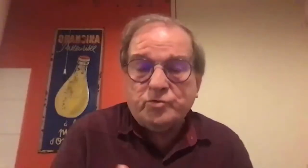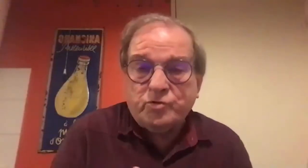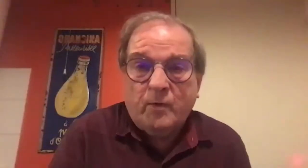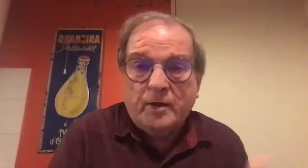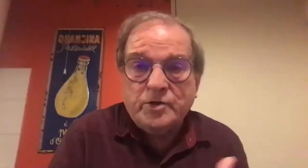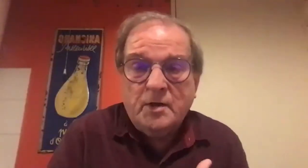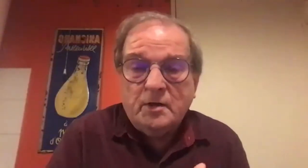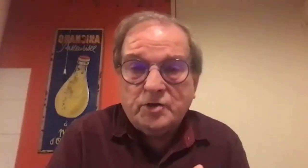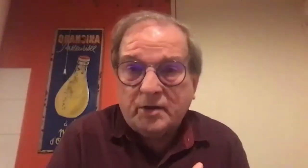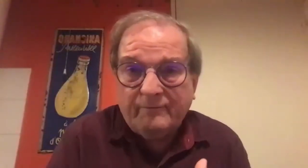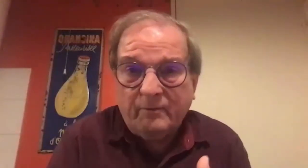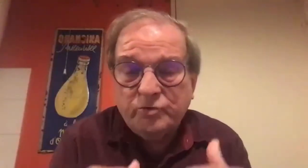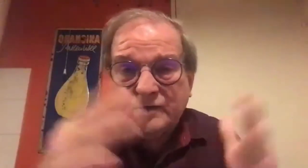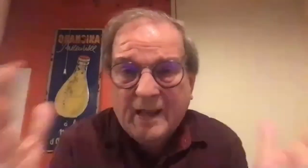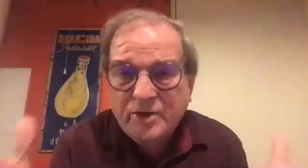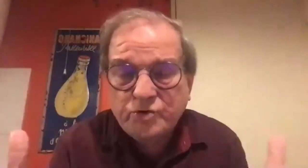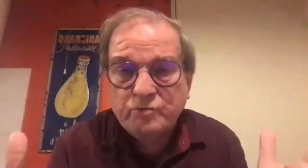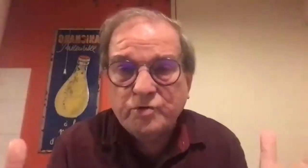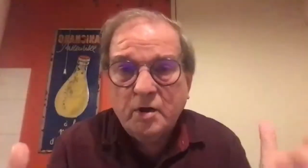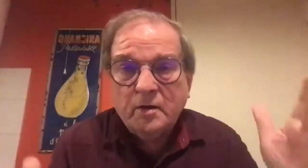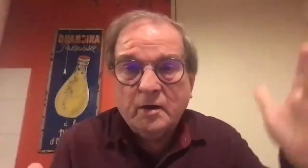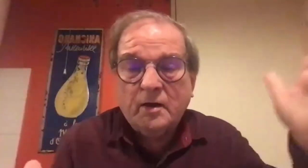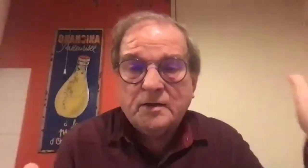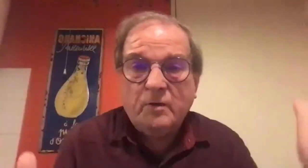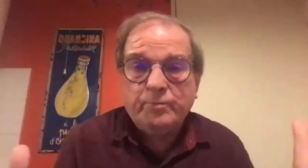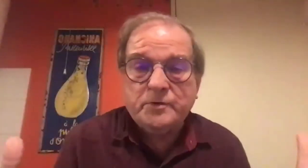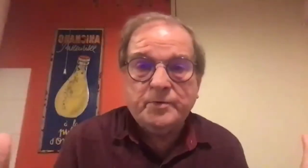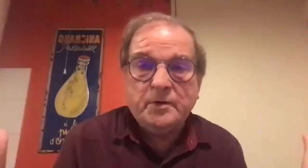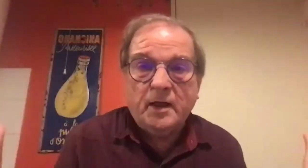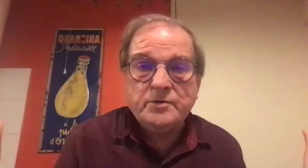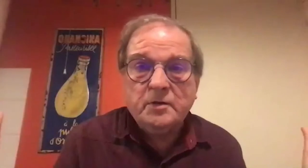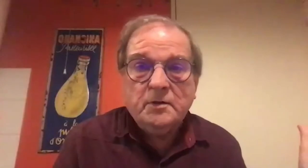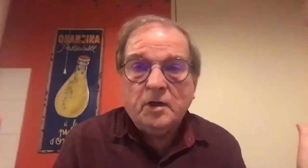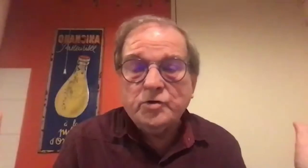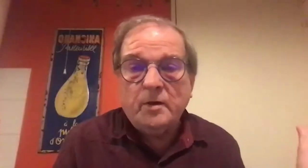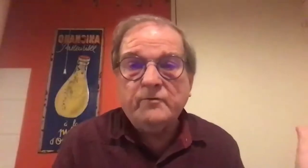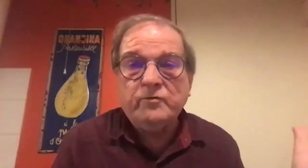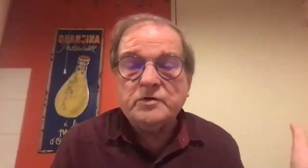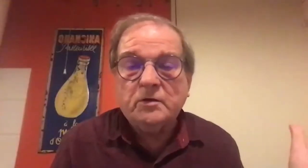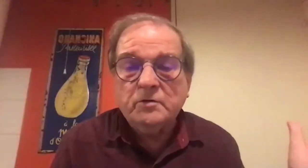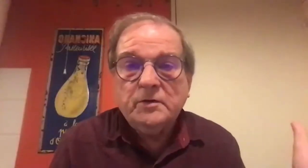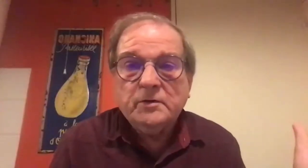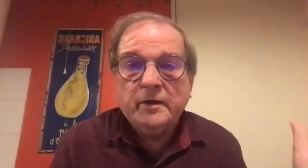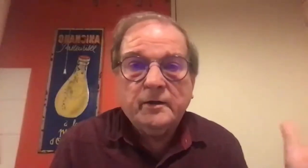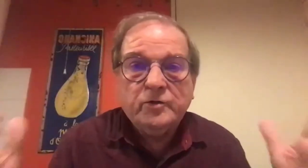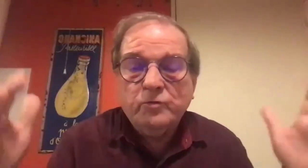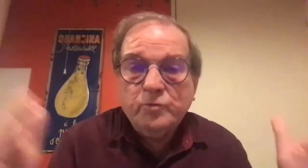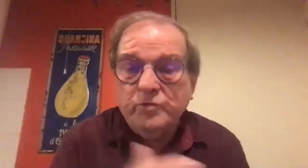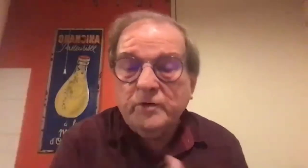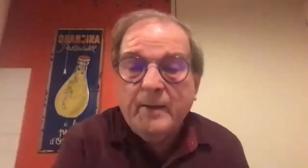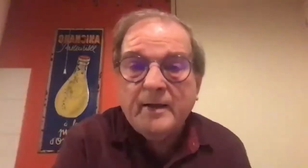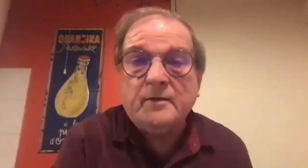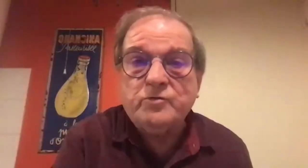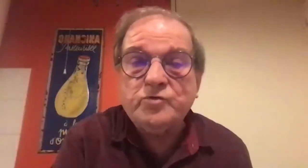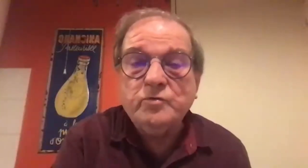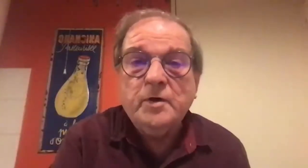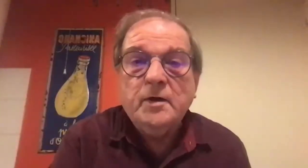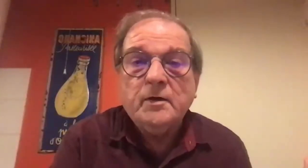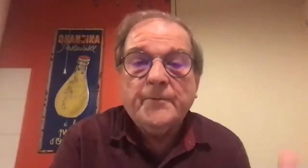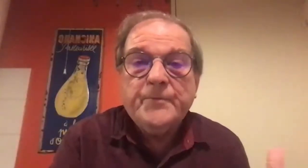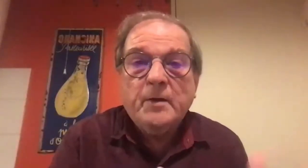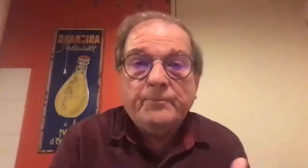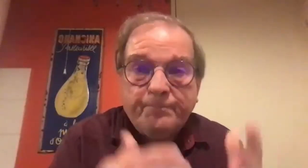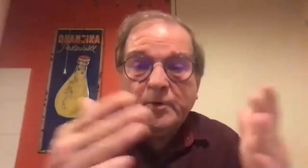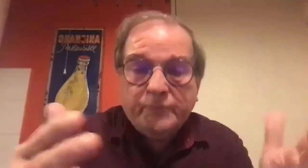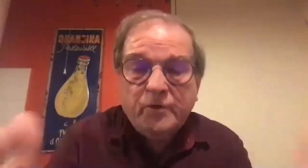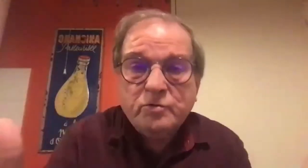soviéticos, muitos dos quais já estavam muito céticos em relação à possibilidade de uma revolução no mundo e na América do Sul.